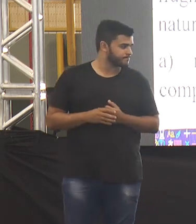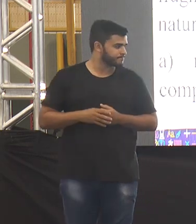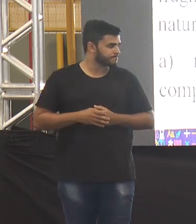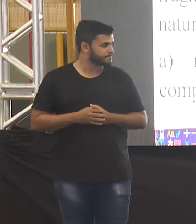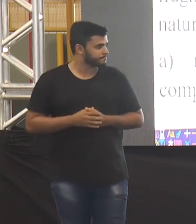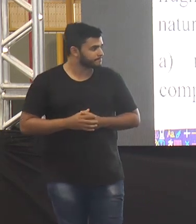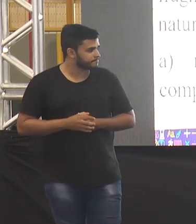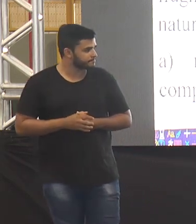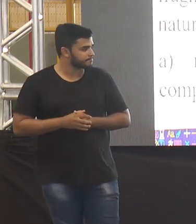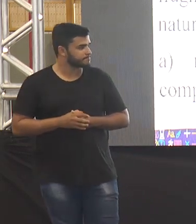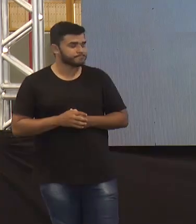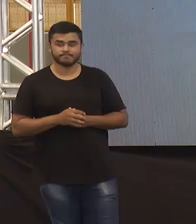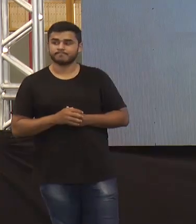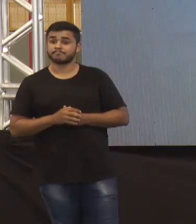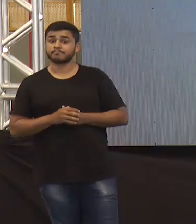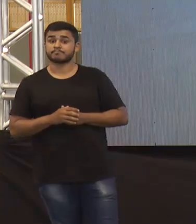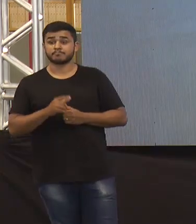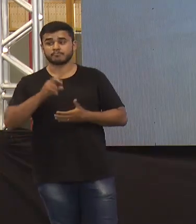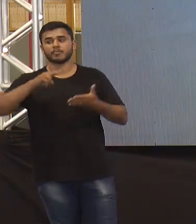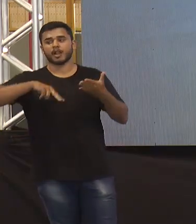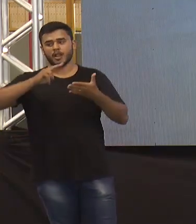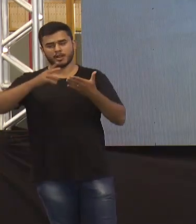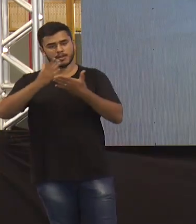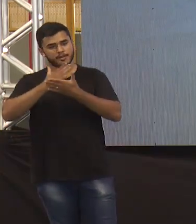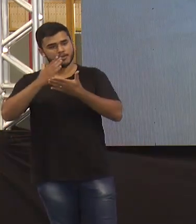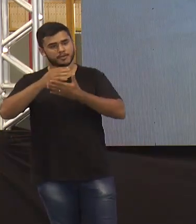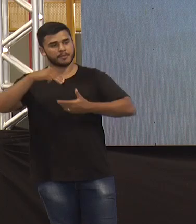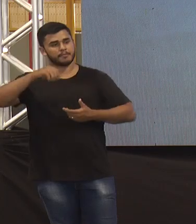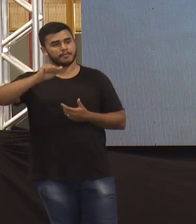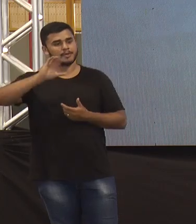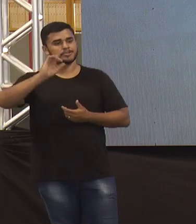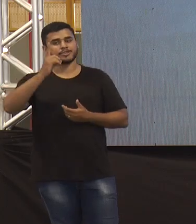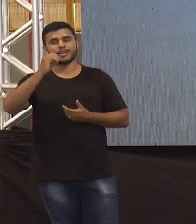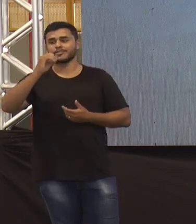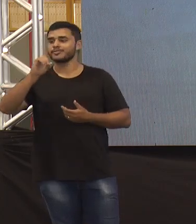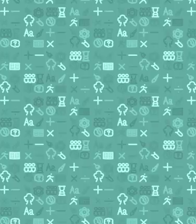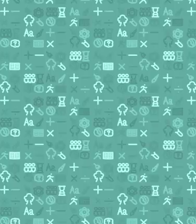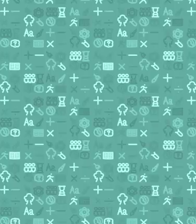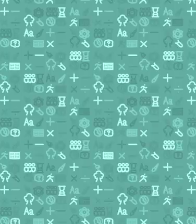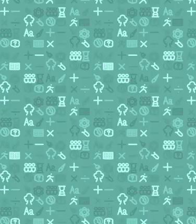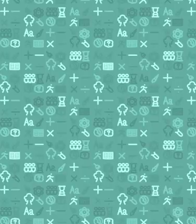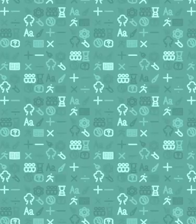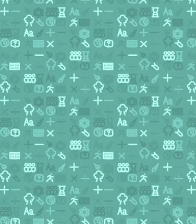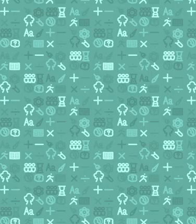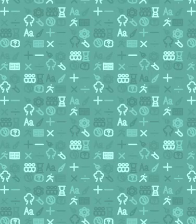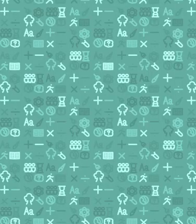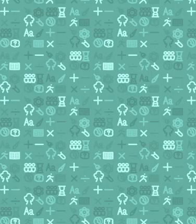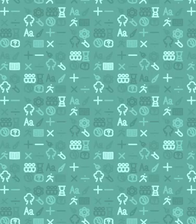Leiam Machado de Assis, né? Até a próxima.